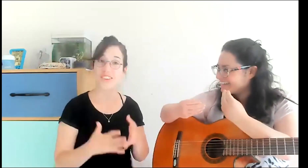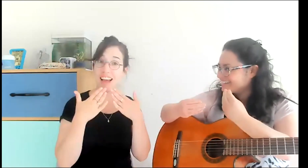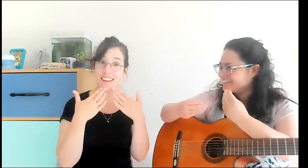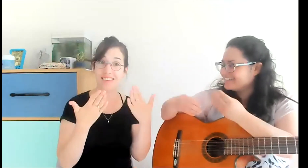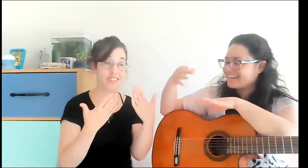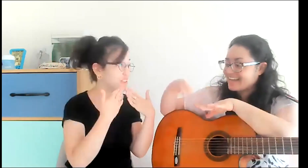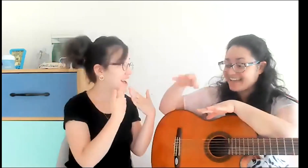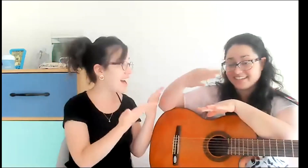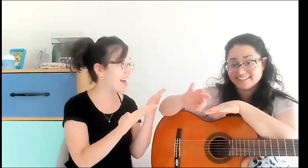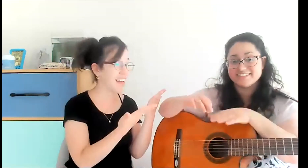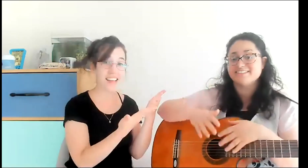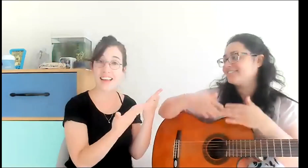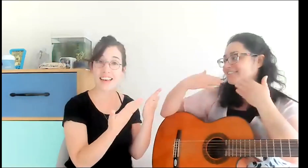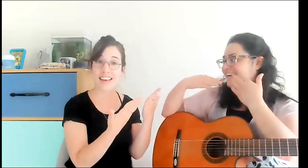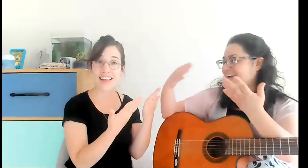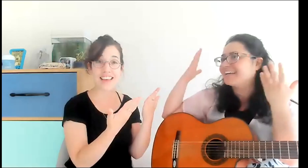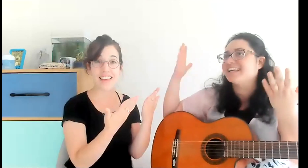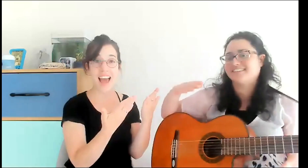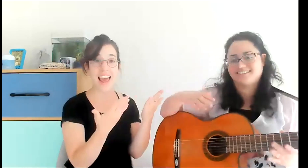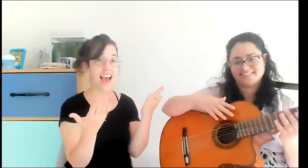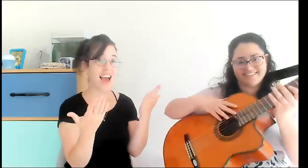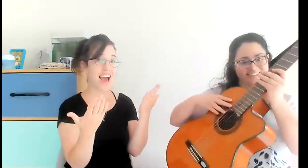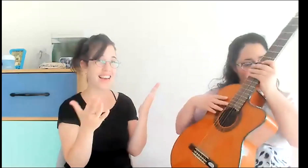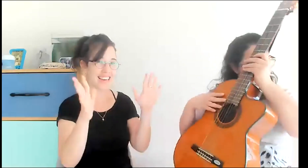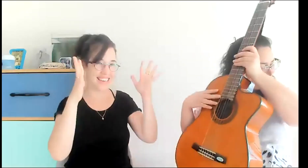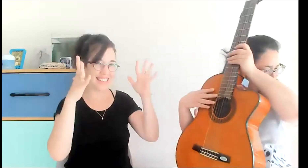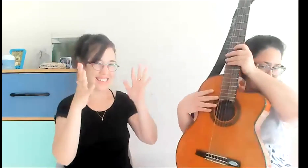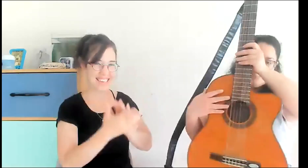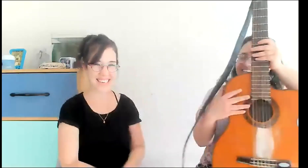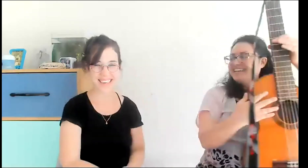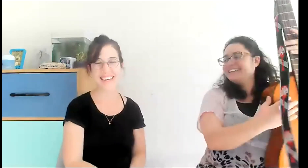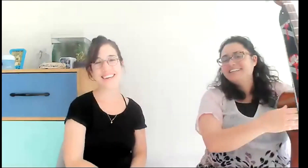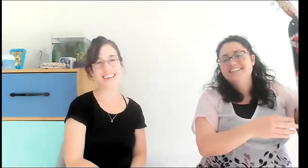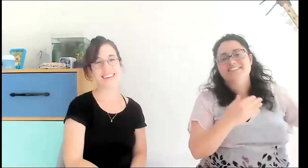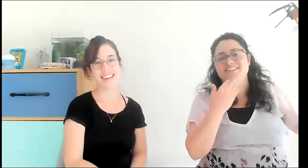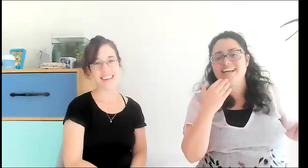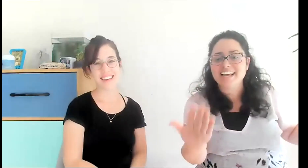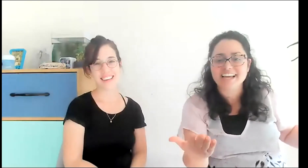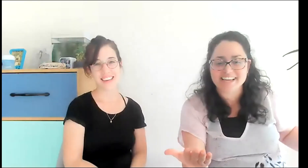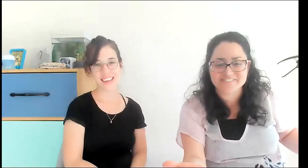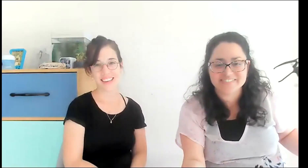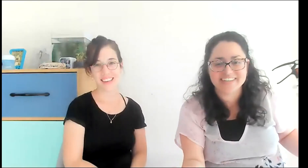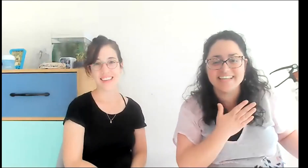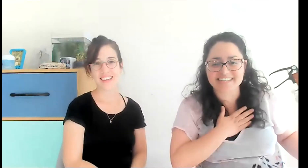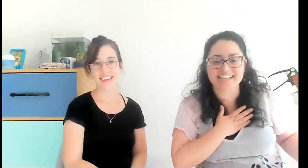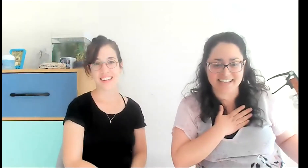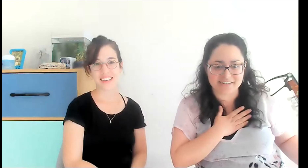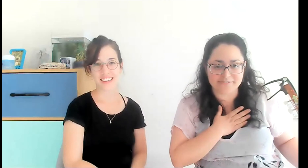תודה. לכן. תודה. נקי. יאללה. תודה לכם, איזה כיף,